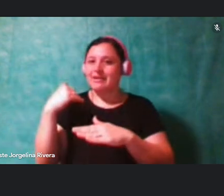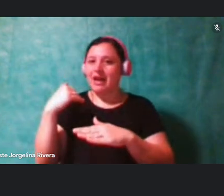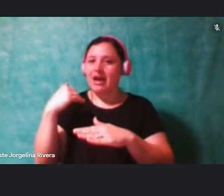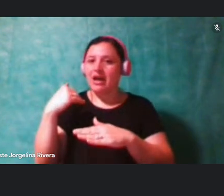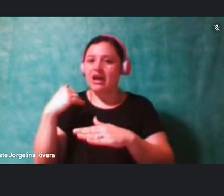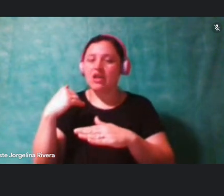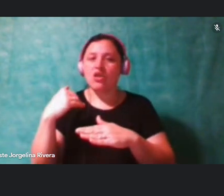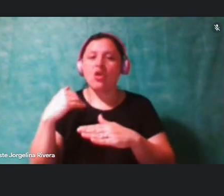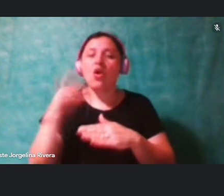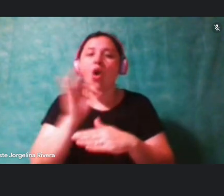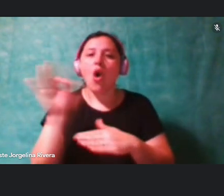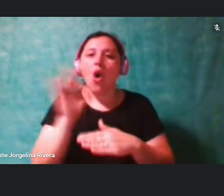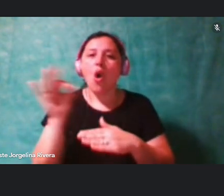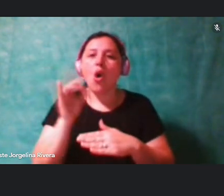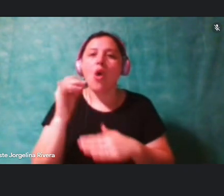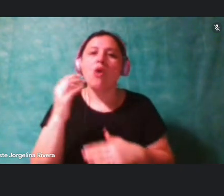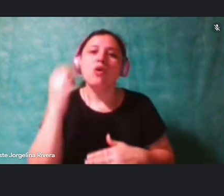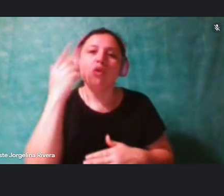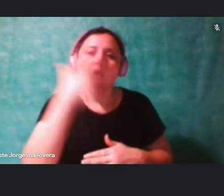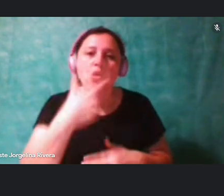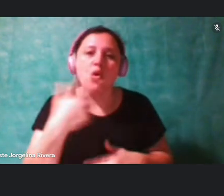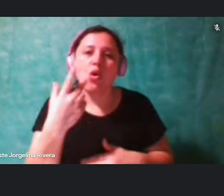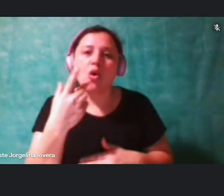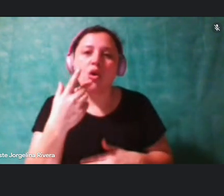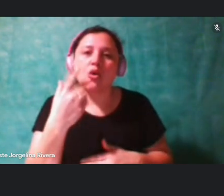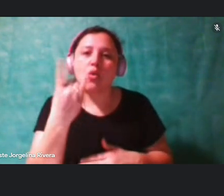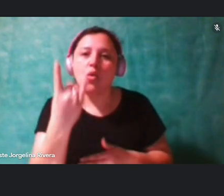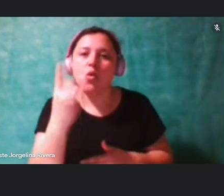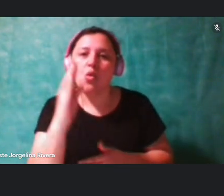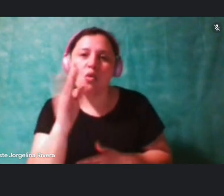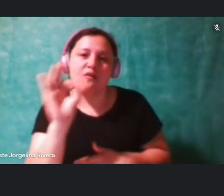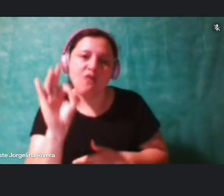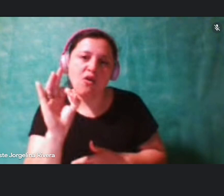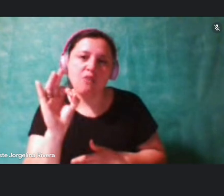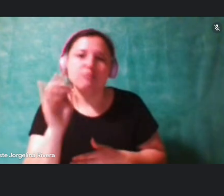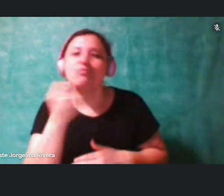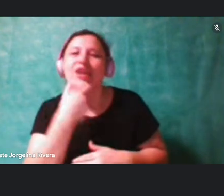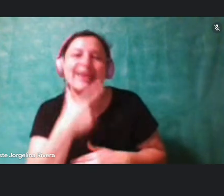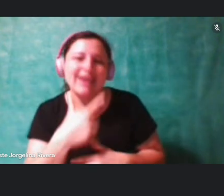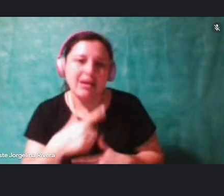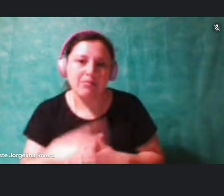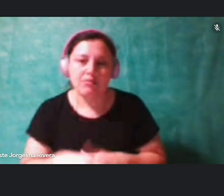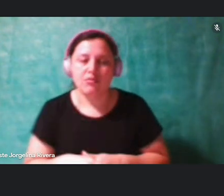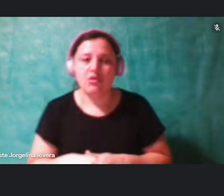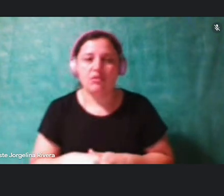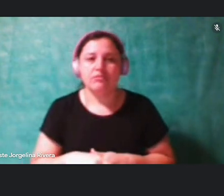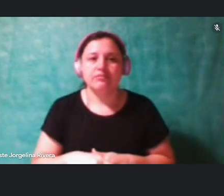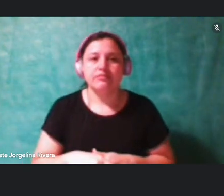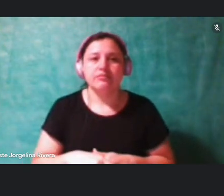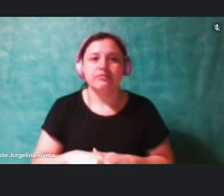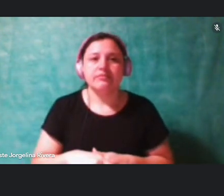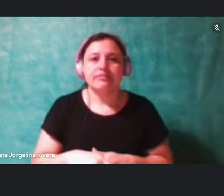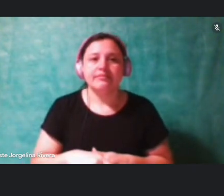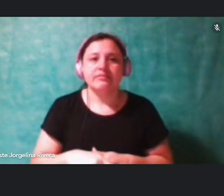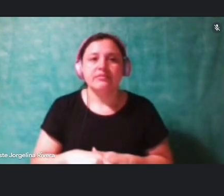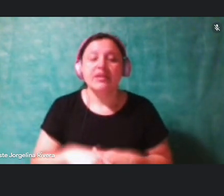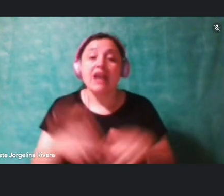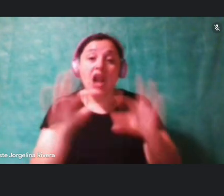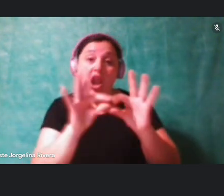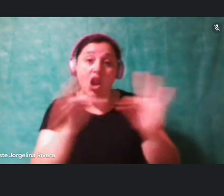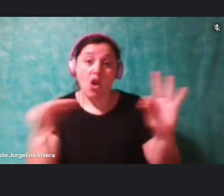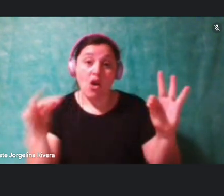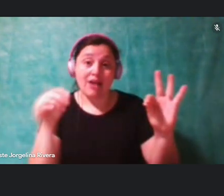hubo, there must be, entonces es el debe, pero en vez de debe estar sería debe haber o